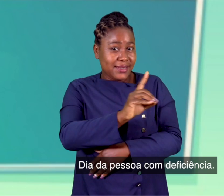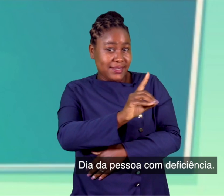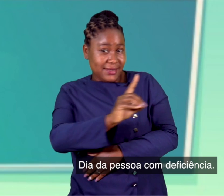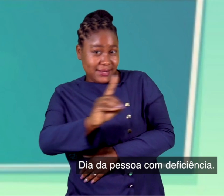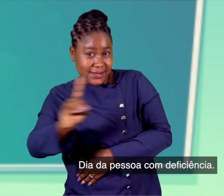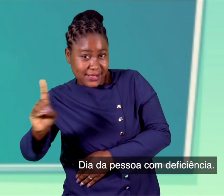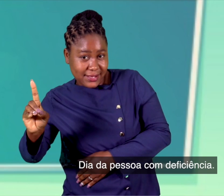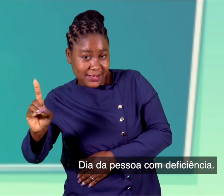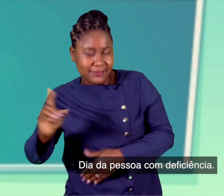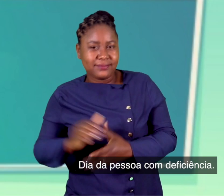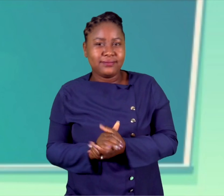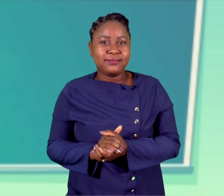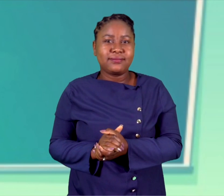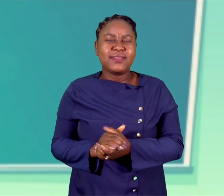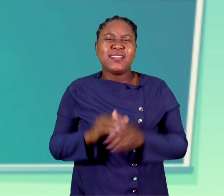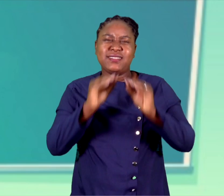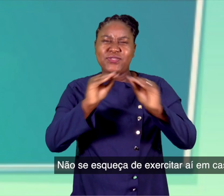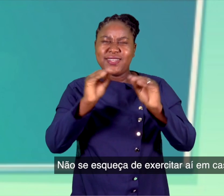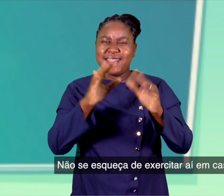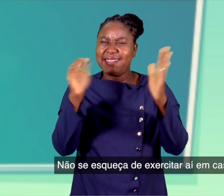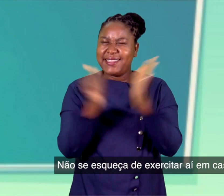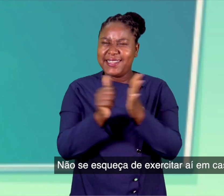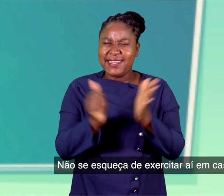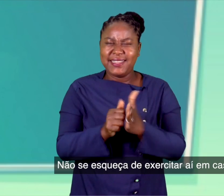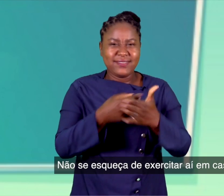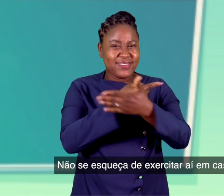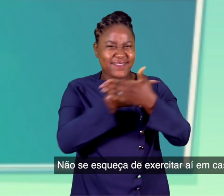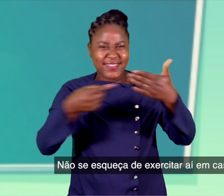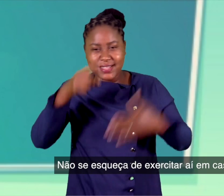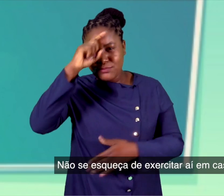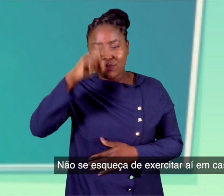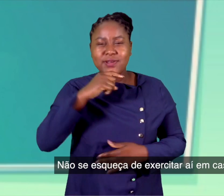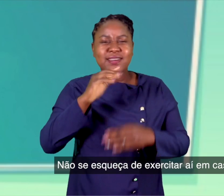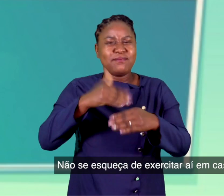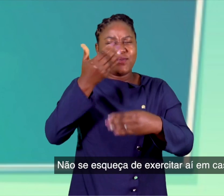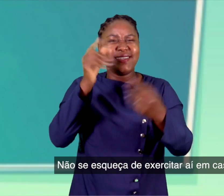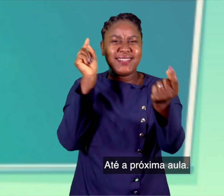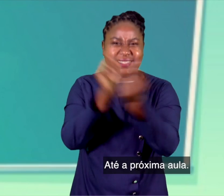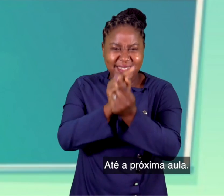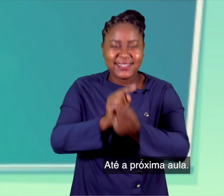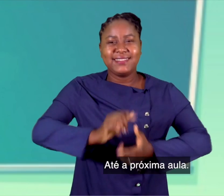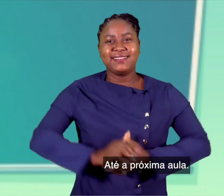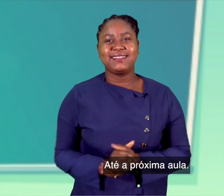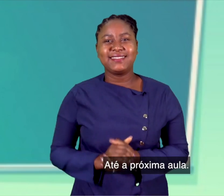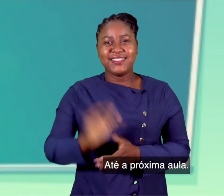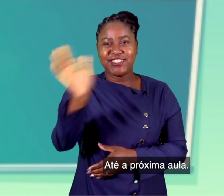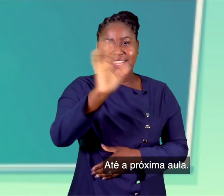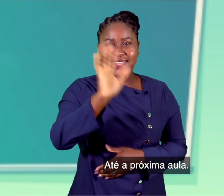deficiência Não se esqueça de exercitar aí em casa. Até a próxima aula!